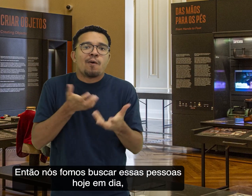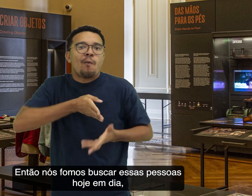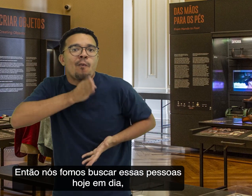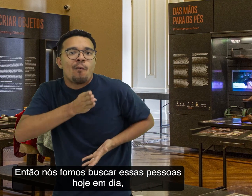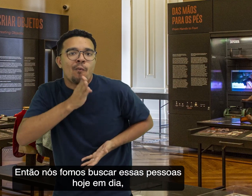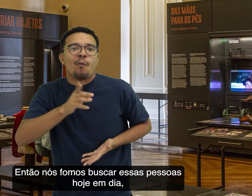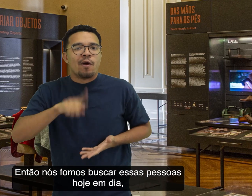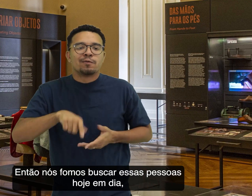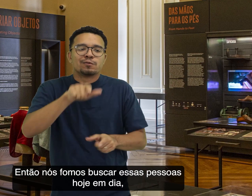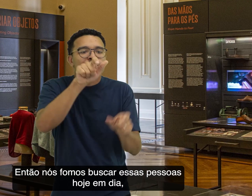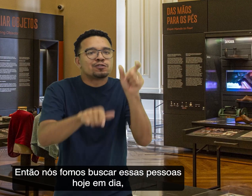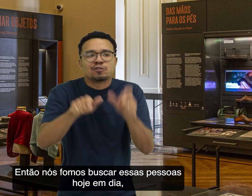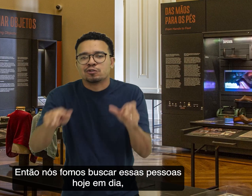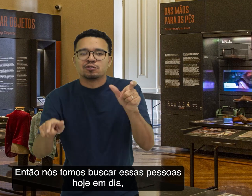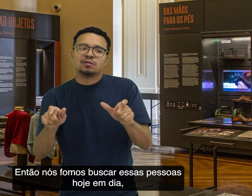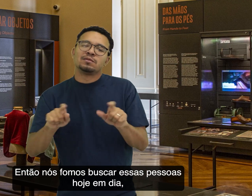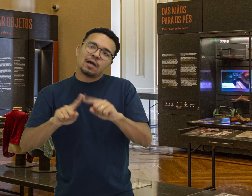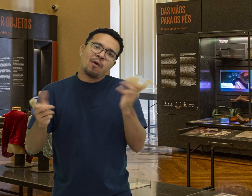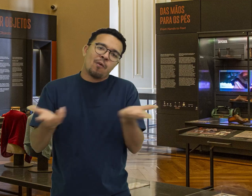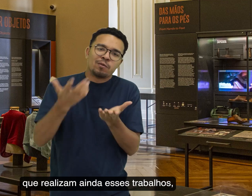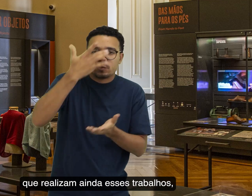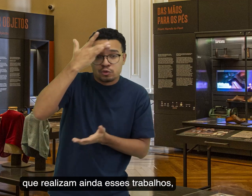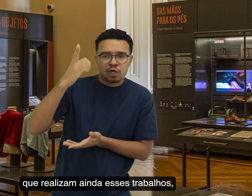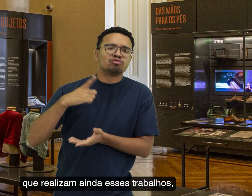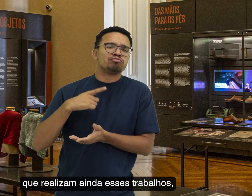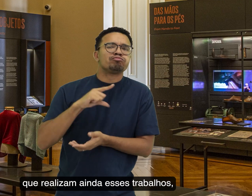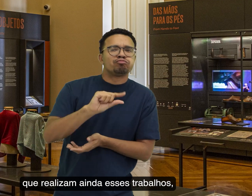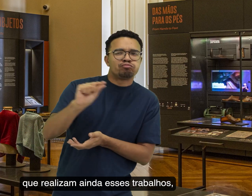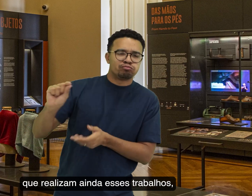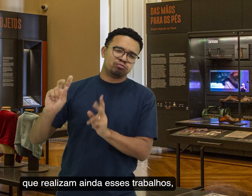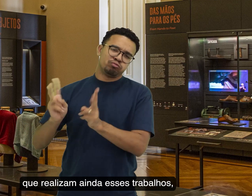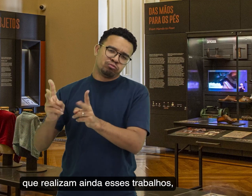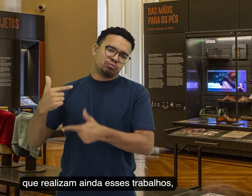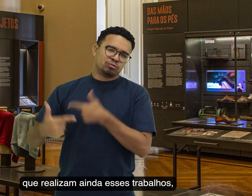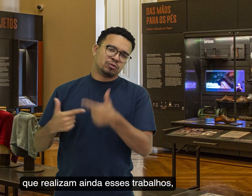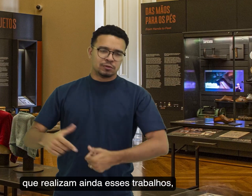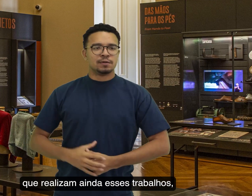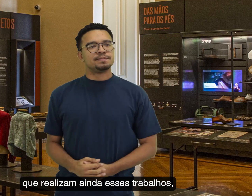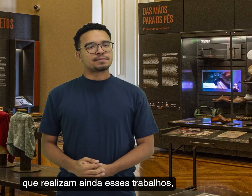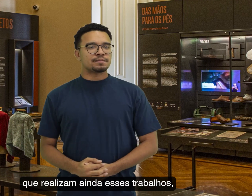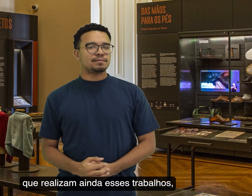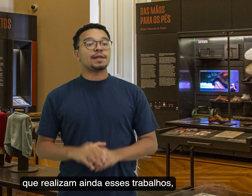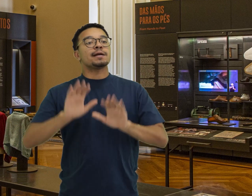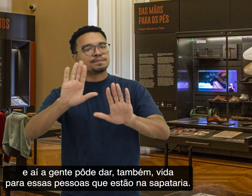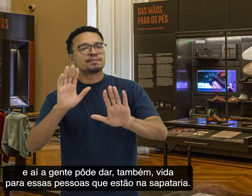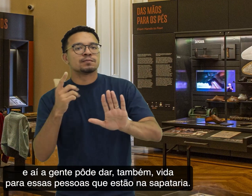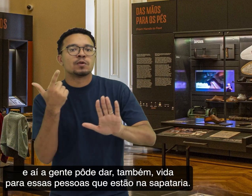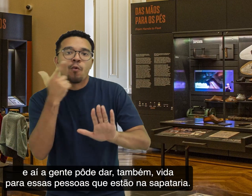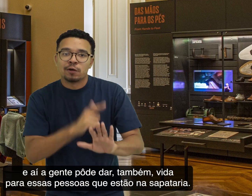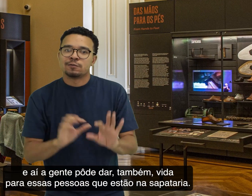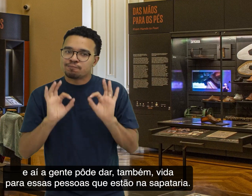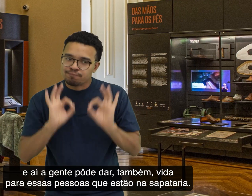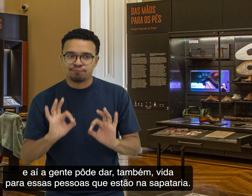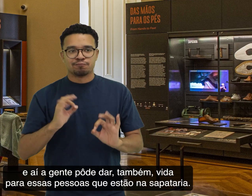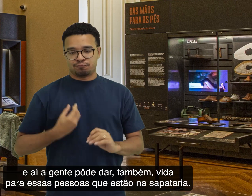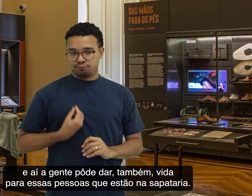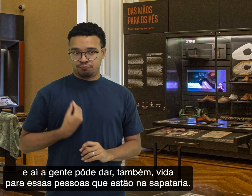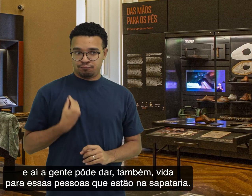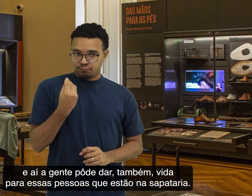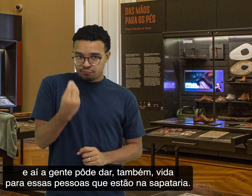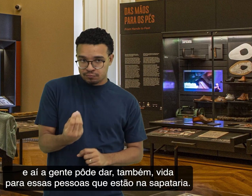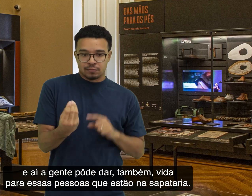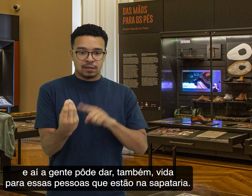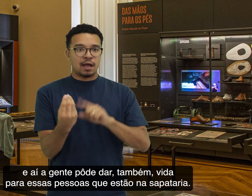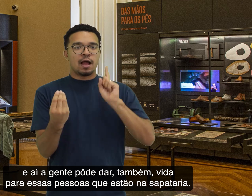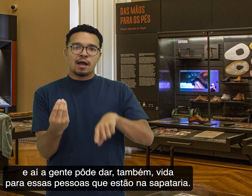nós fomos buscar essas pessoas hoje em dia que realizam ainda esses trabalhos. E aí a gente pôde